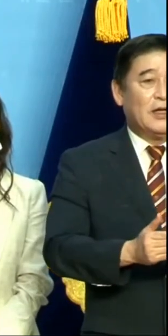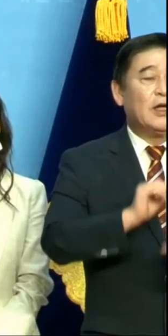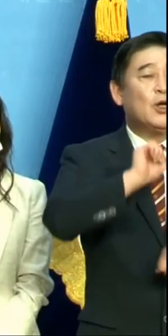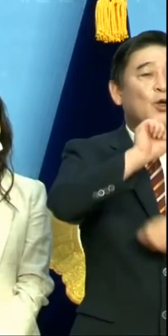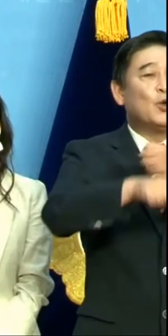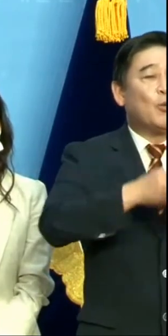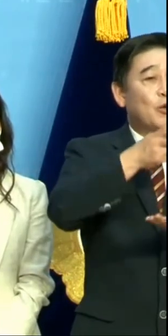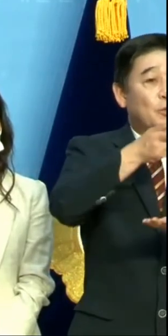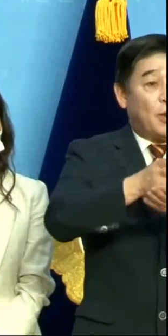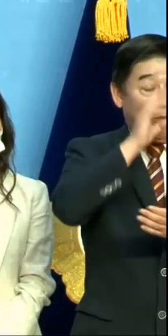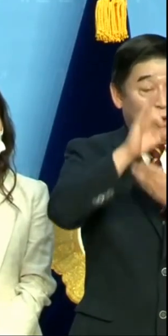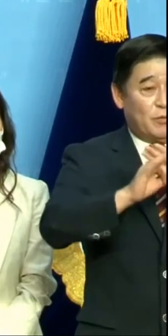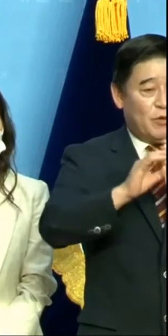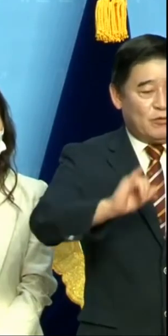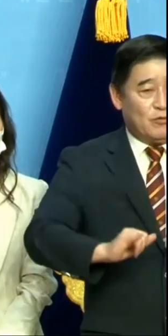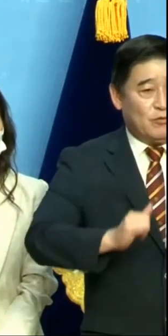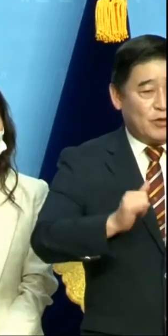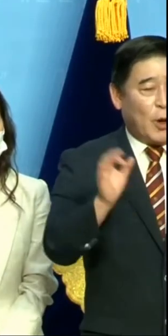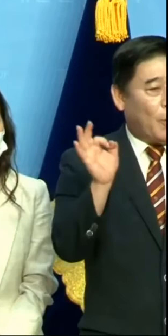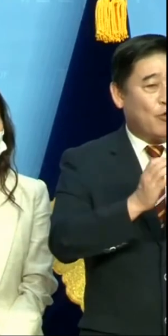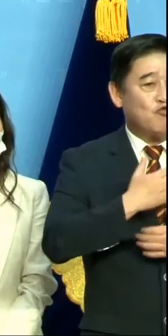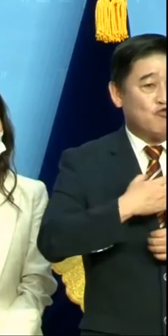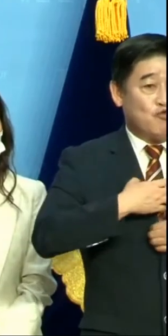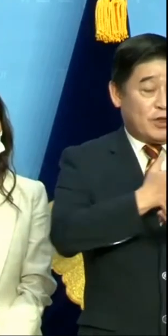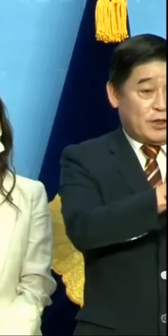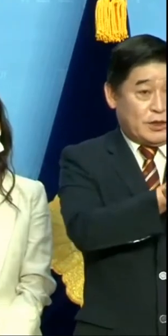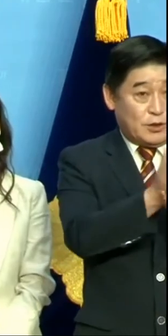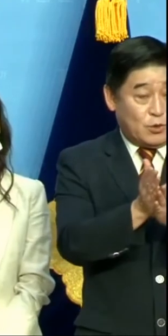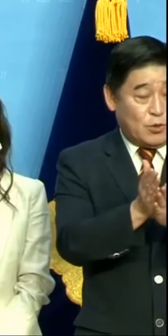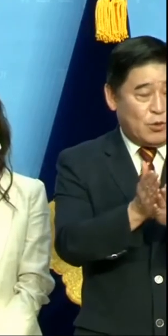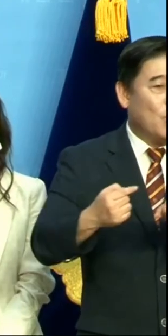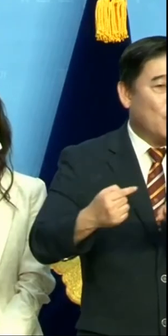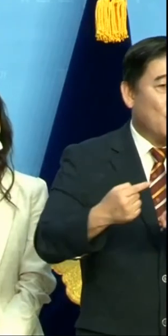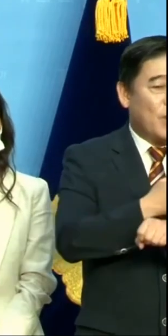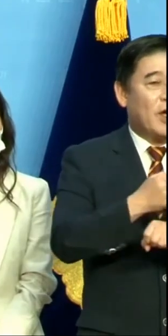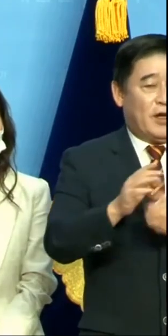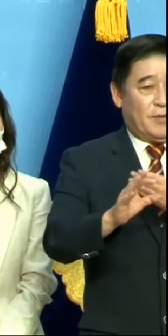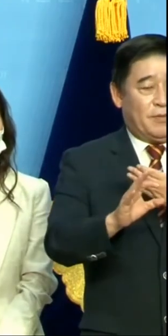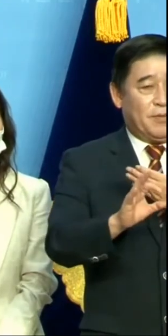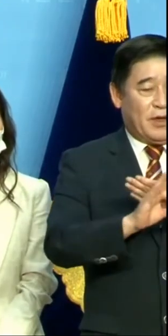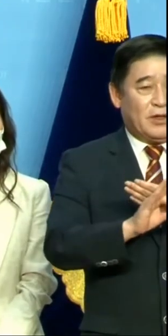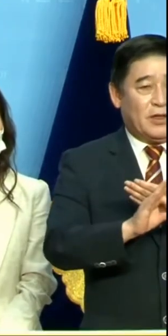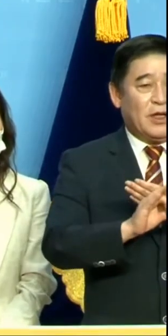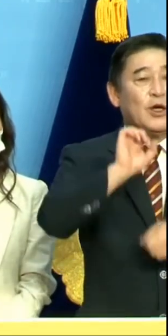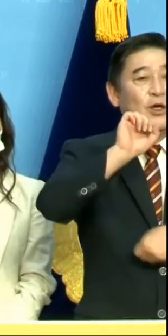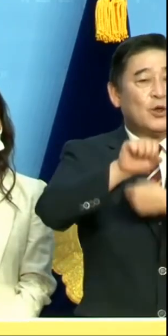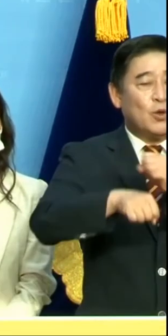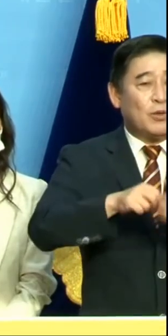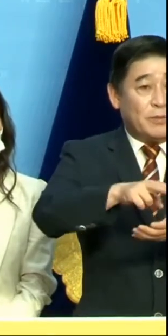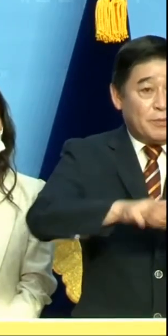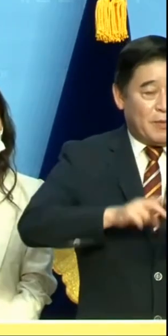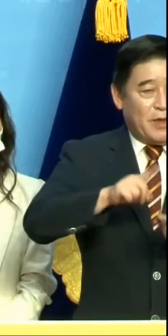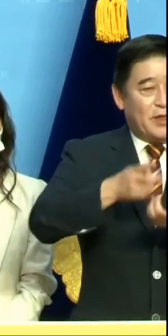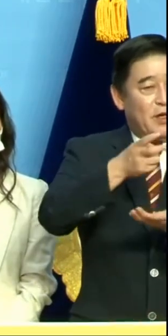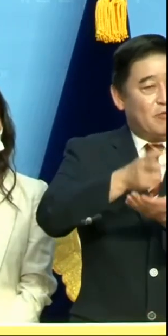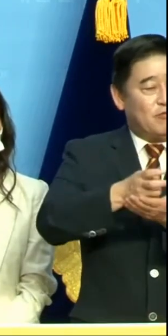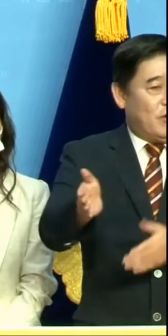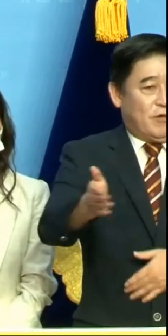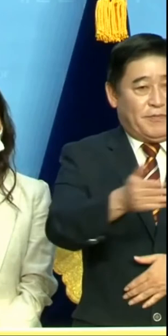야생 생물 법에는 국제적 멸종위기종 등 일부 종 을 제외하면 야생동물의 판매에 대한 규정이